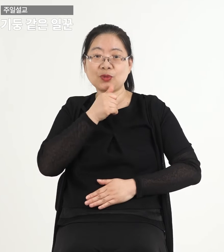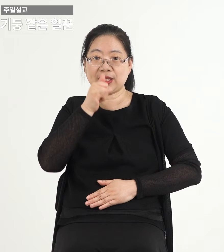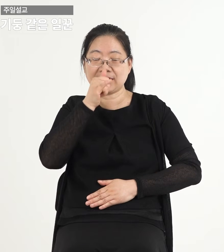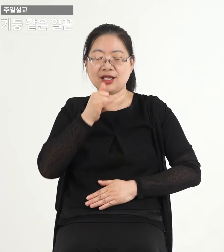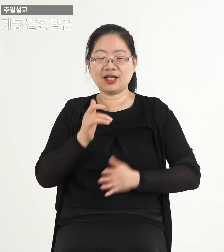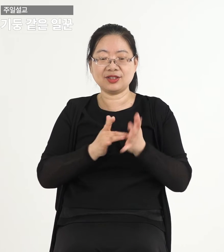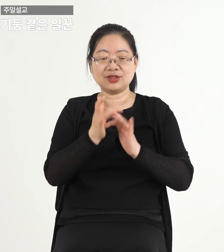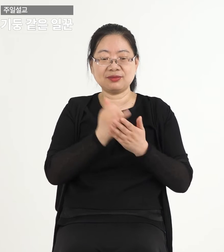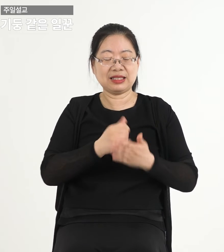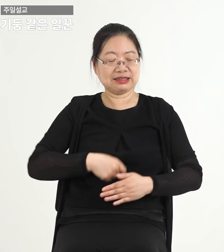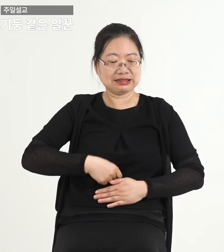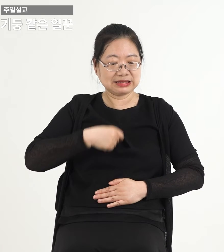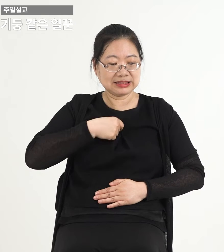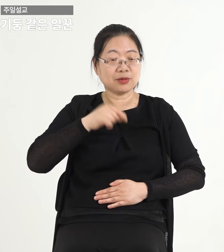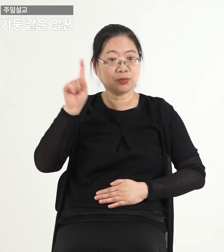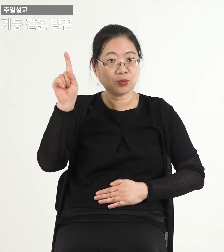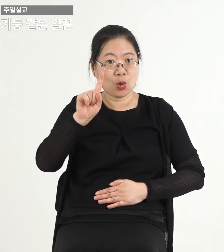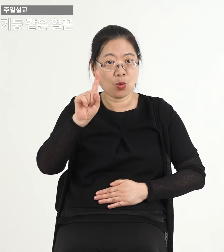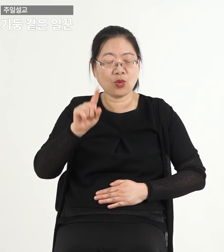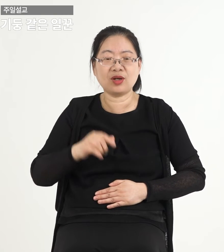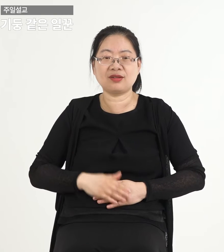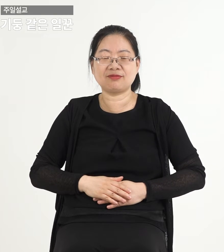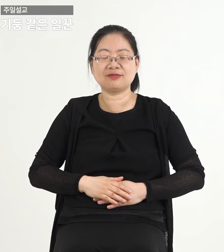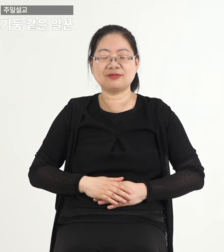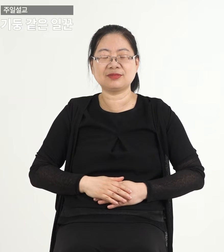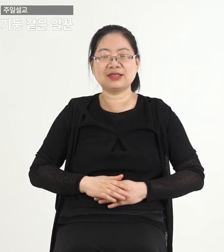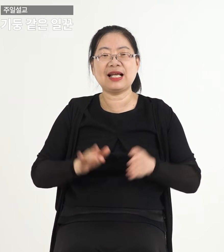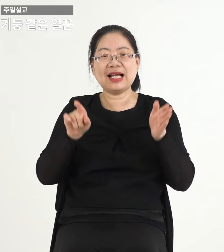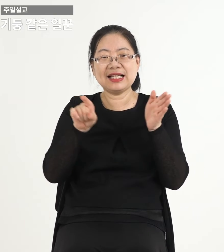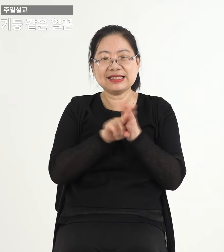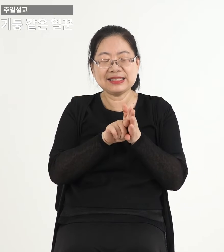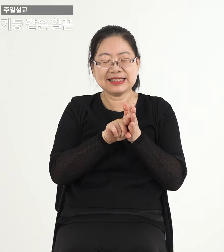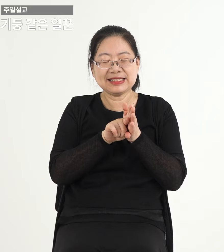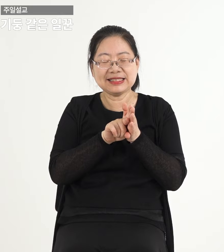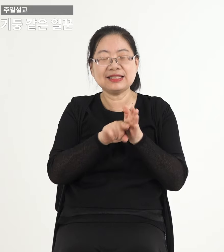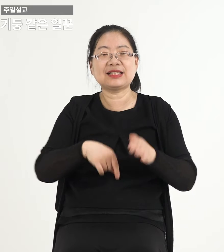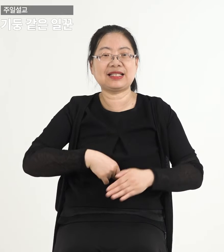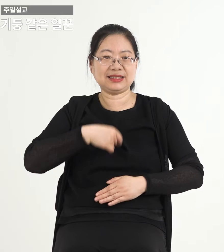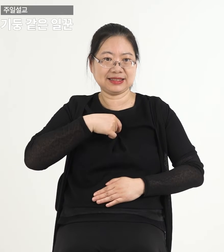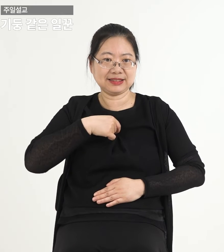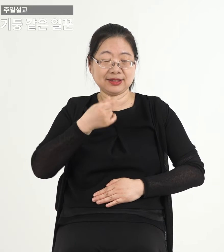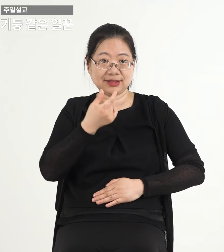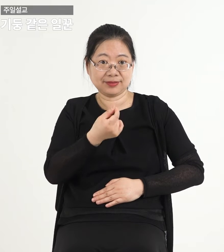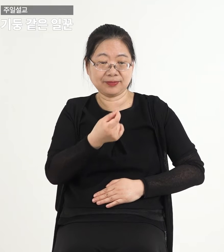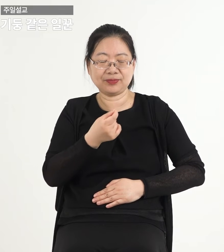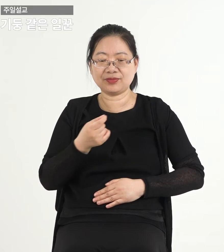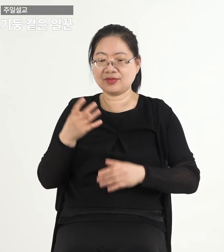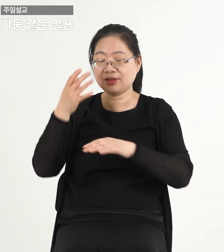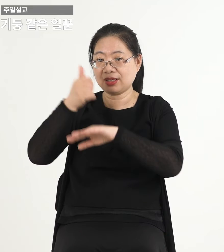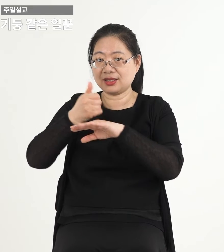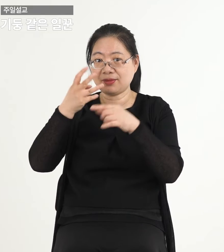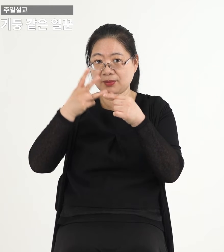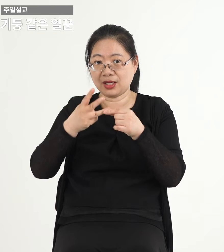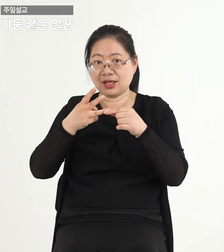예수님의 진실은 진실을 넘어 신실하신 진실이십니다. 마지막 세